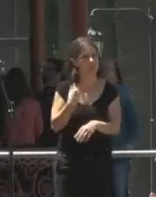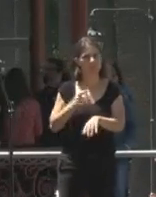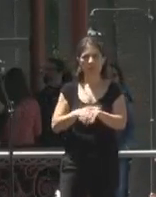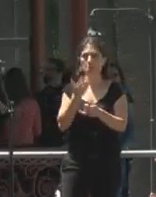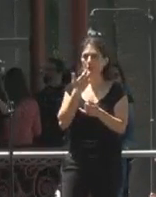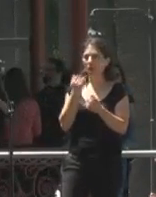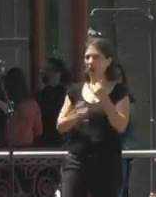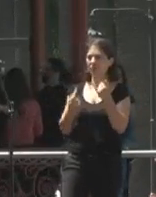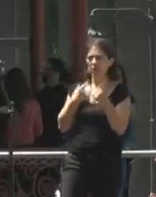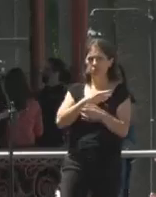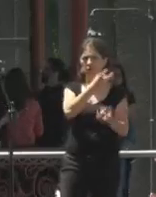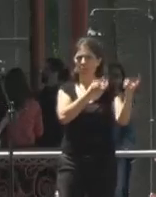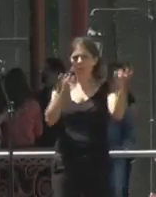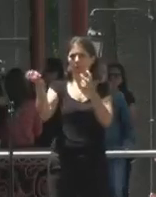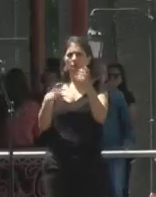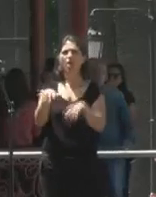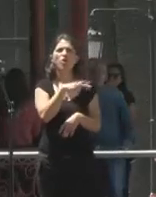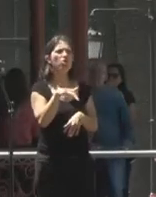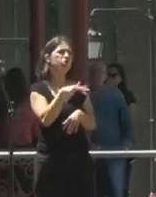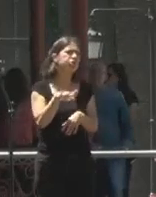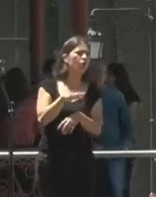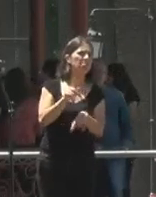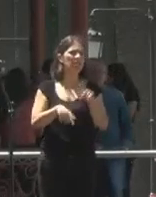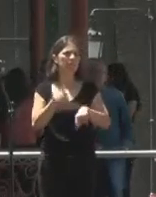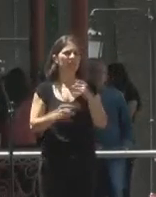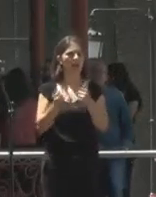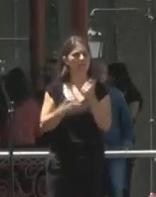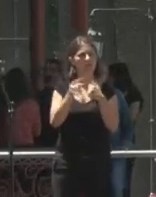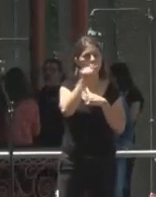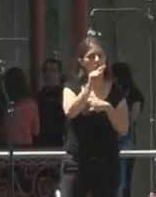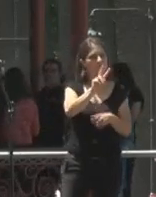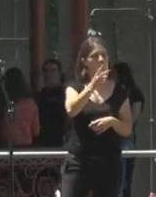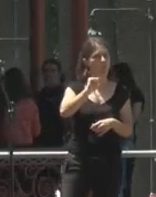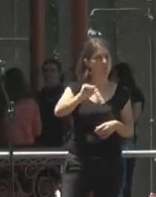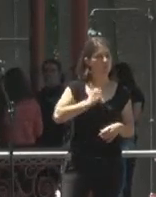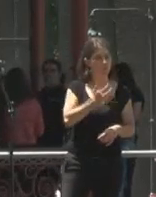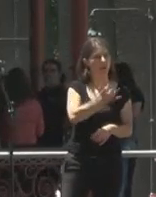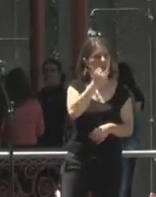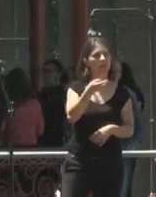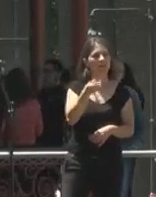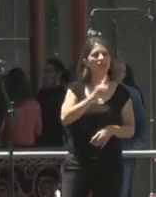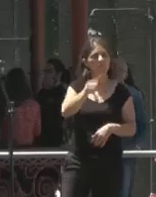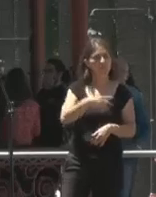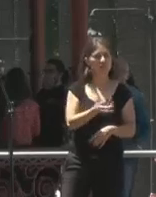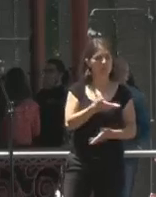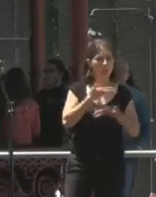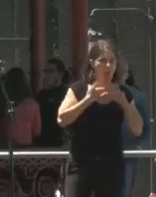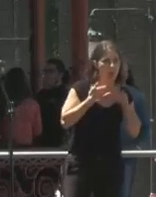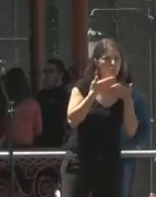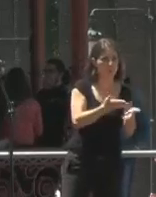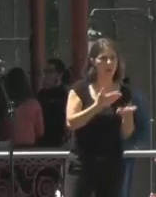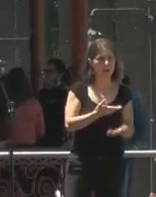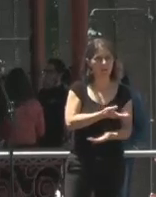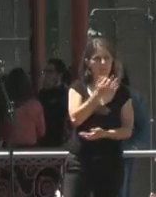que no mire de dónde viene cada uno, que le tienda la mano y le diga, tienes una segunda oportunidad, ya es hora de darte una mano, ya es hora de echarte una